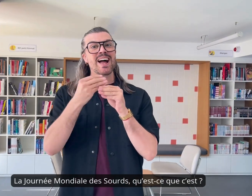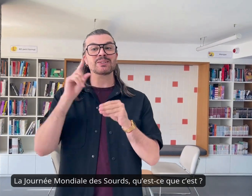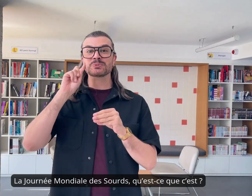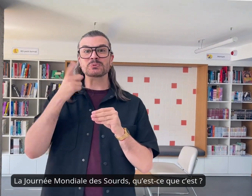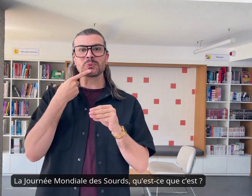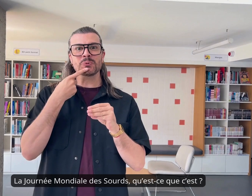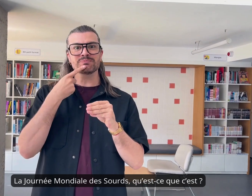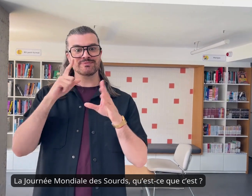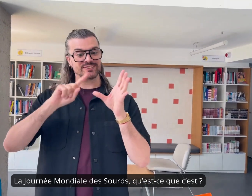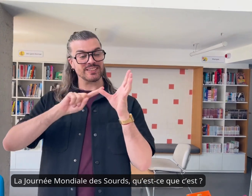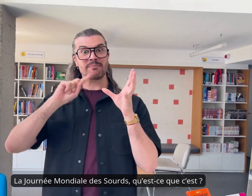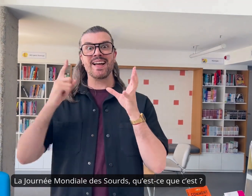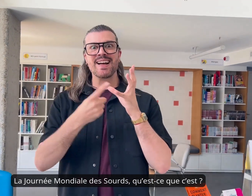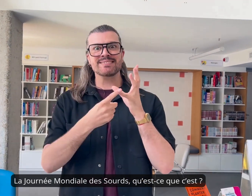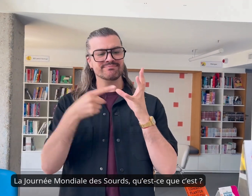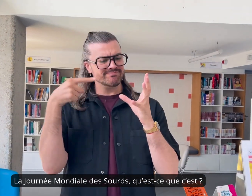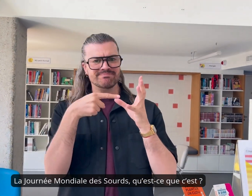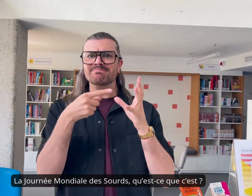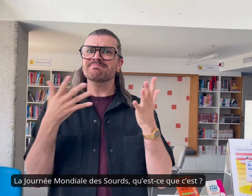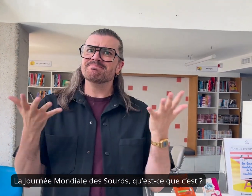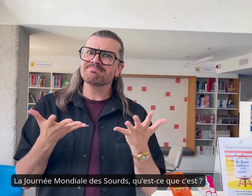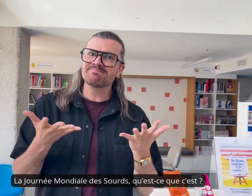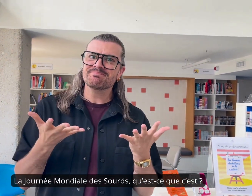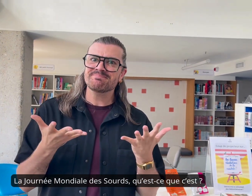La Journée mondiale des sourds, qu'est-ce que c'est?